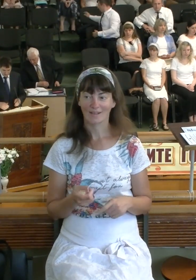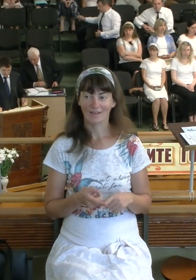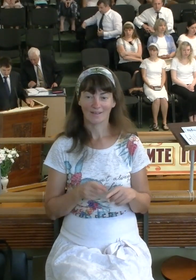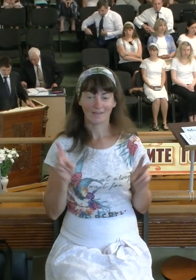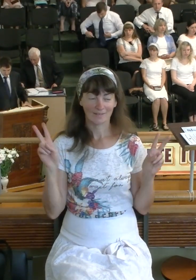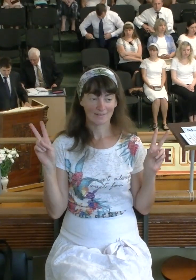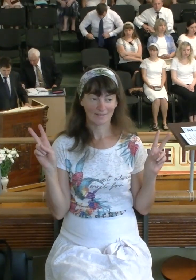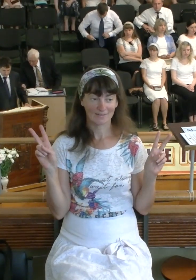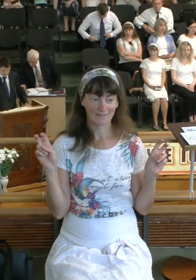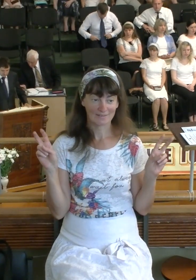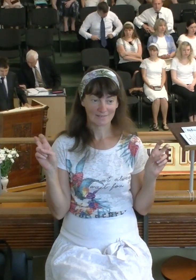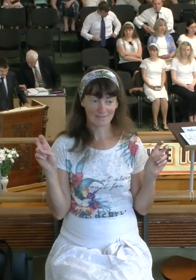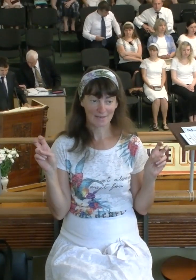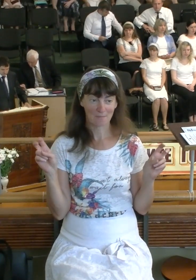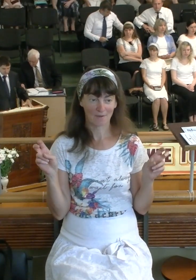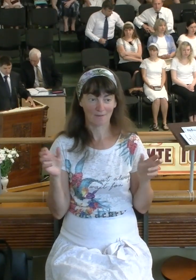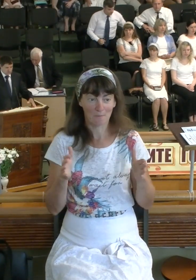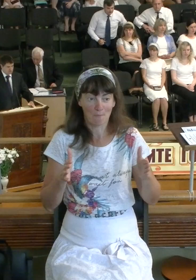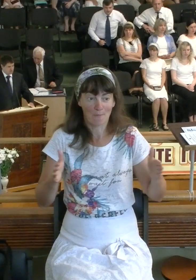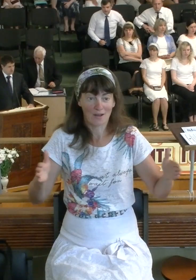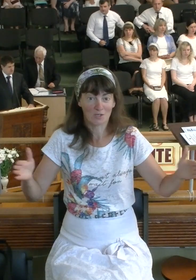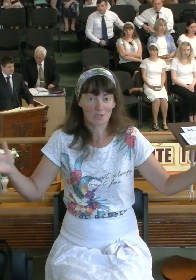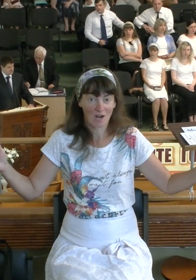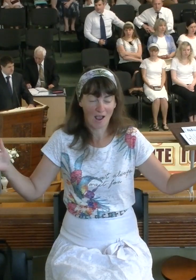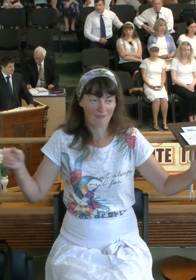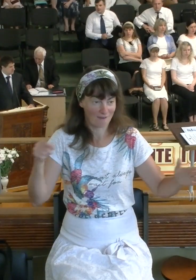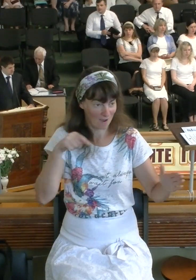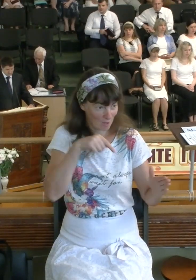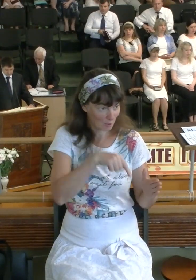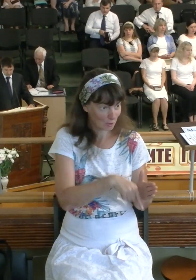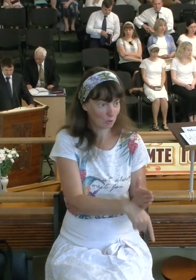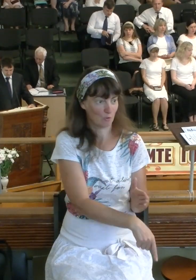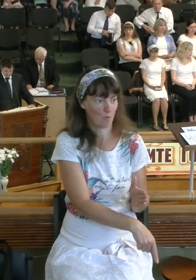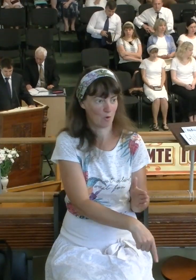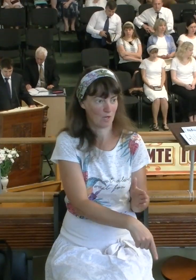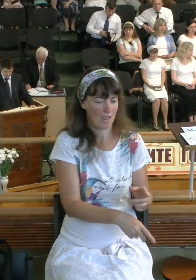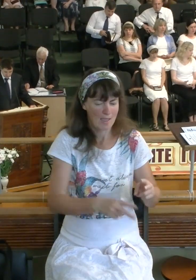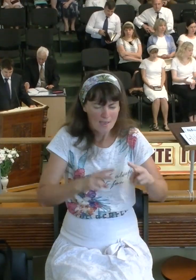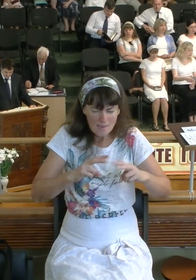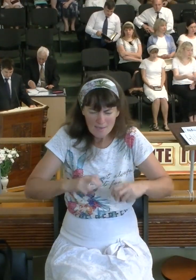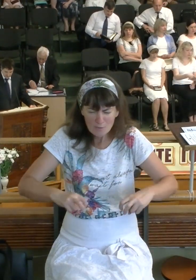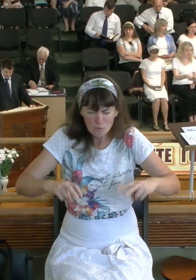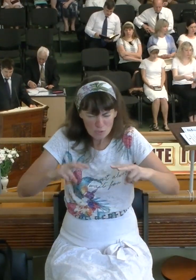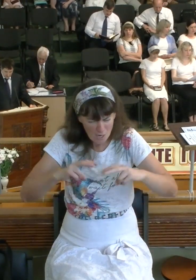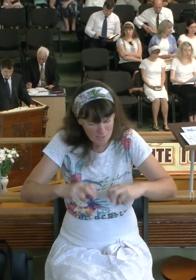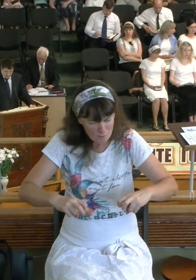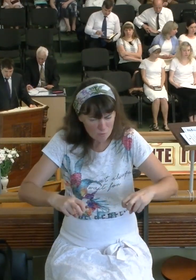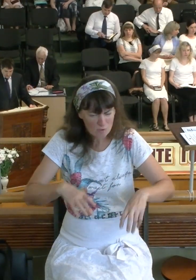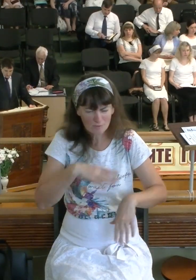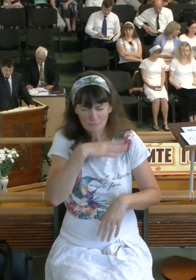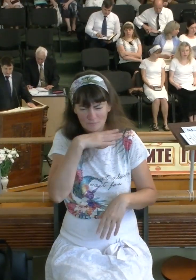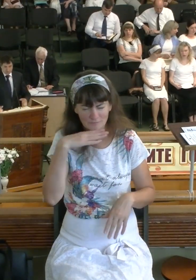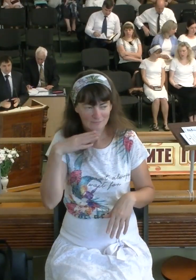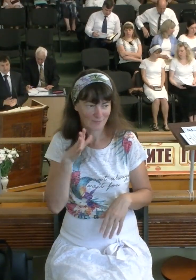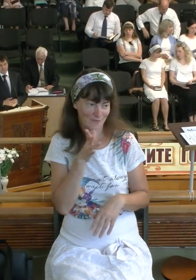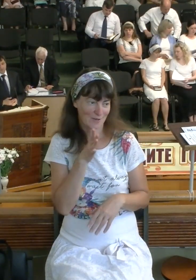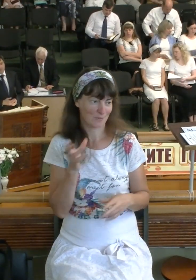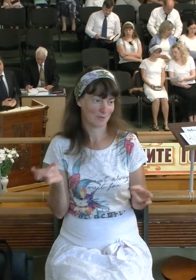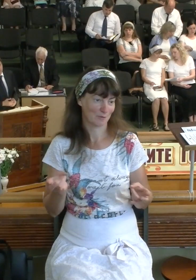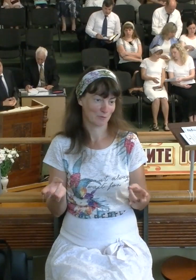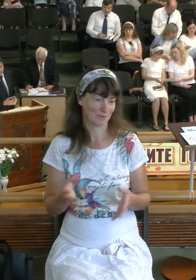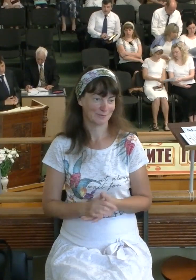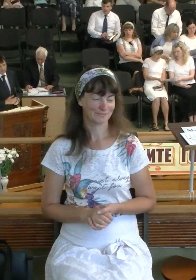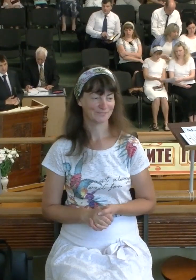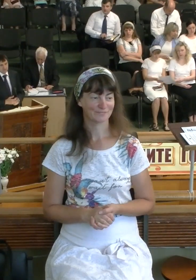очень глубокая, и нам еще очень-очень, знаете, изучать. Знаете, но эта